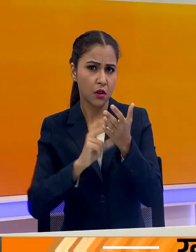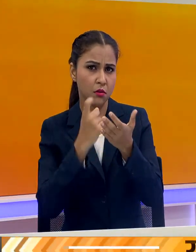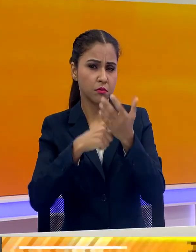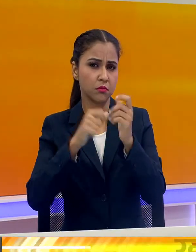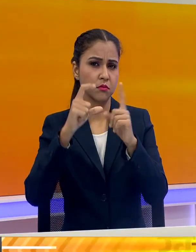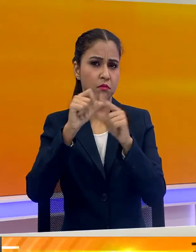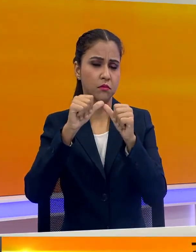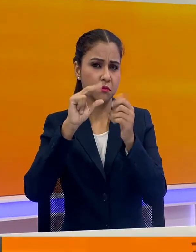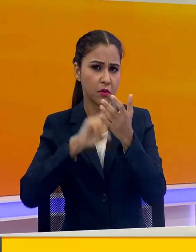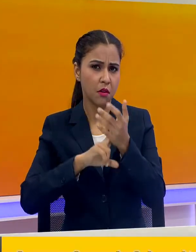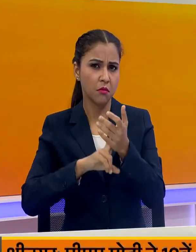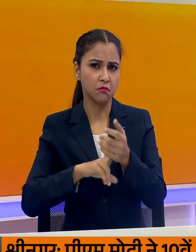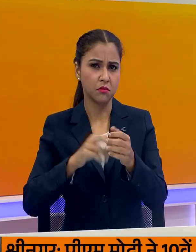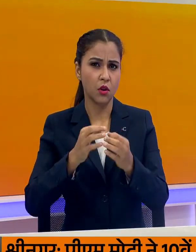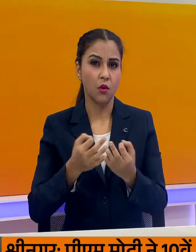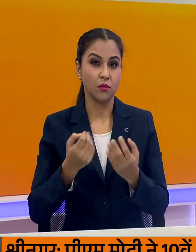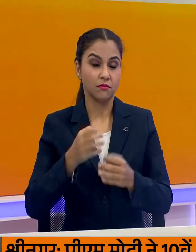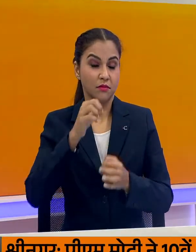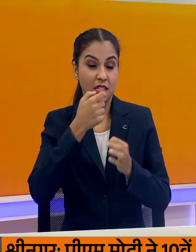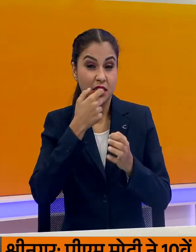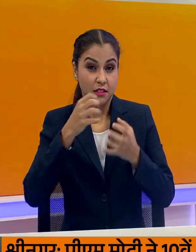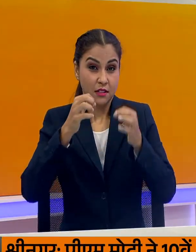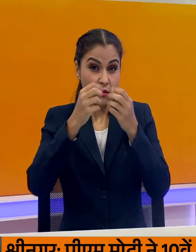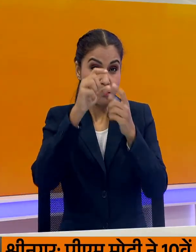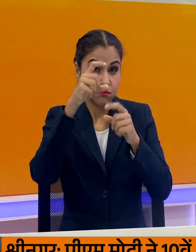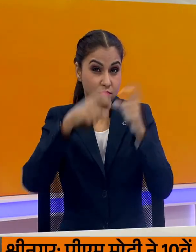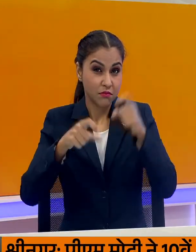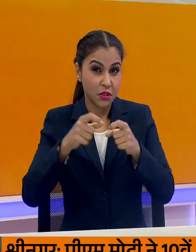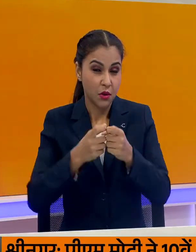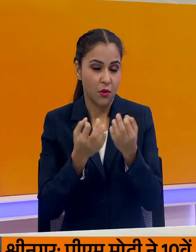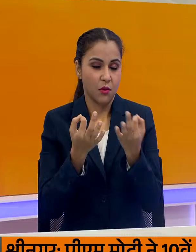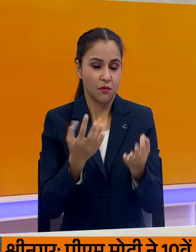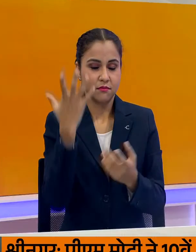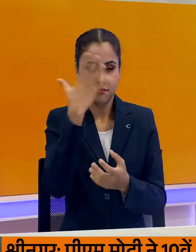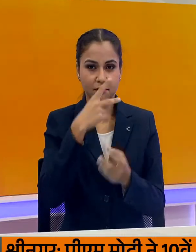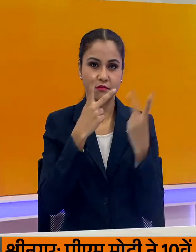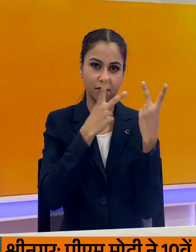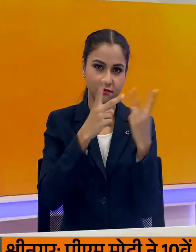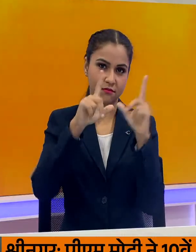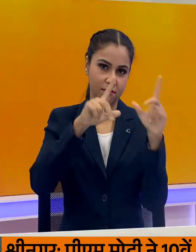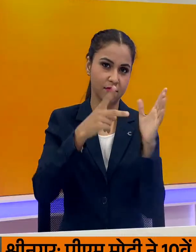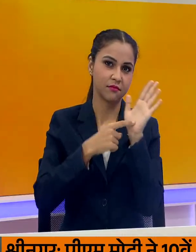पर बर्फ में योग अभ्यास किया। आप भी देखिए ये सुंदर तस्वीरें।